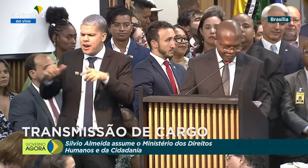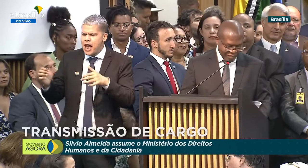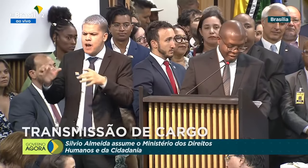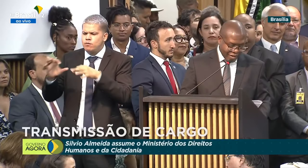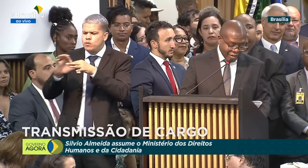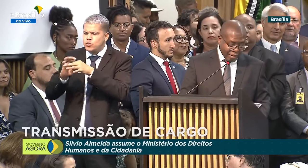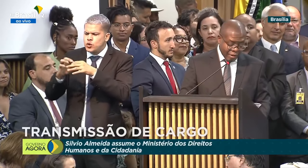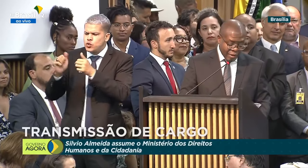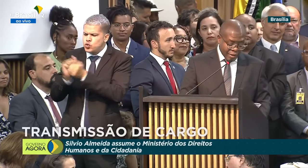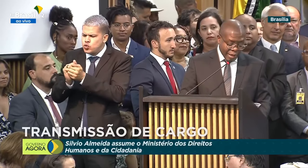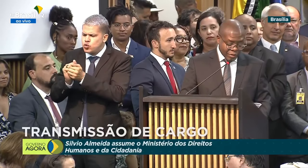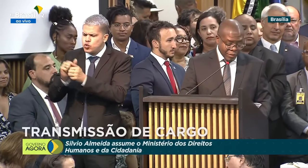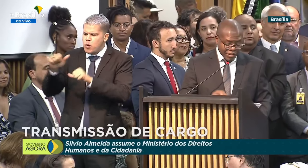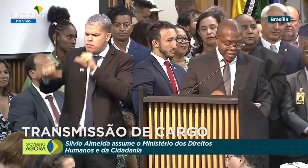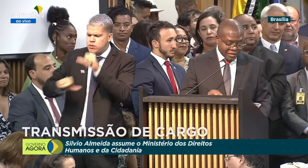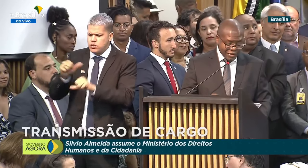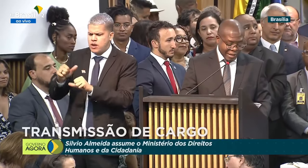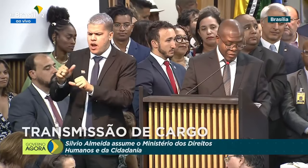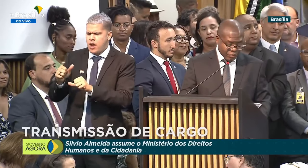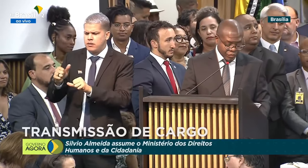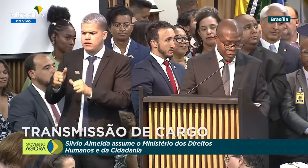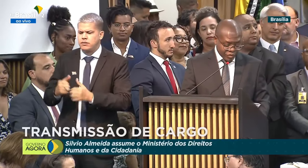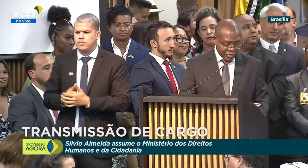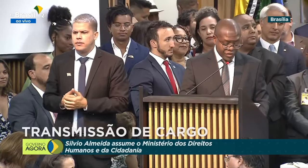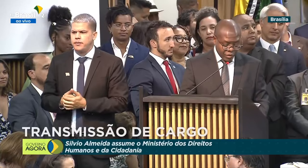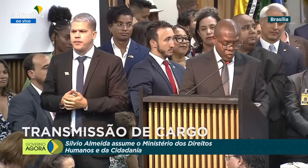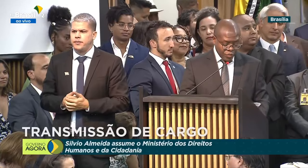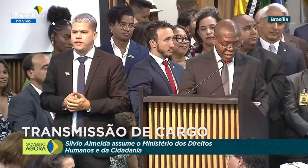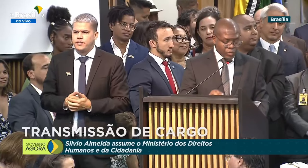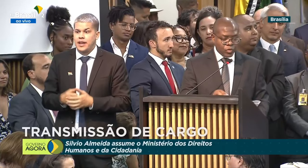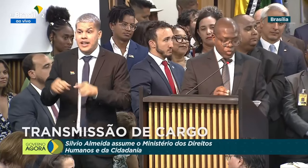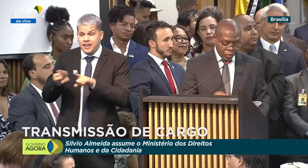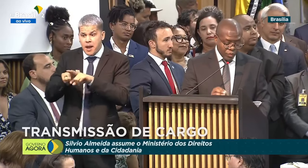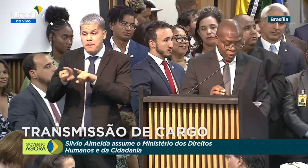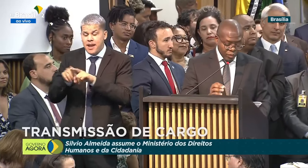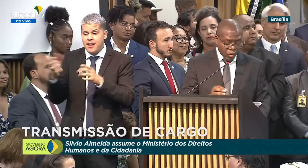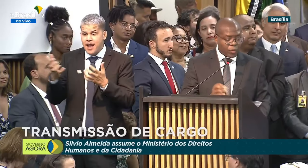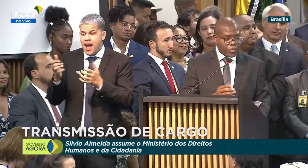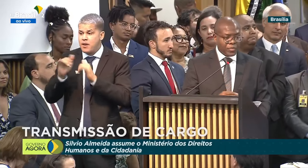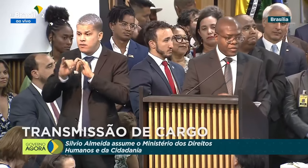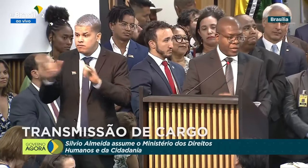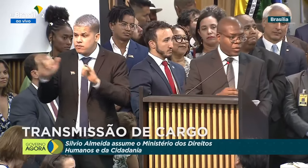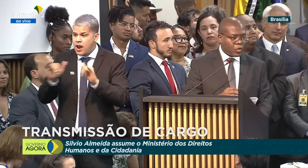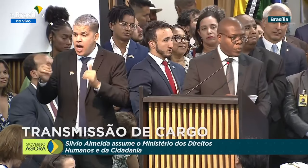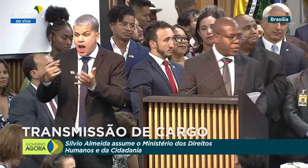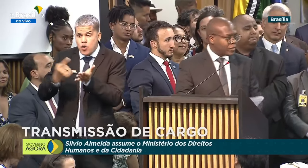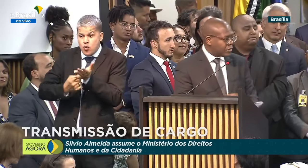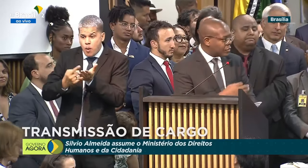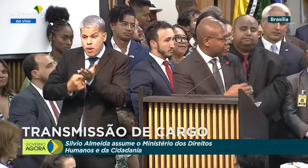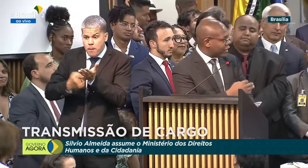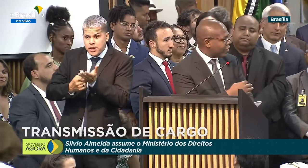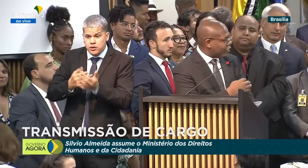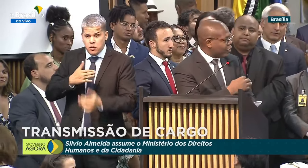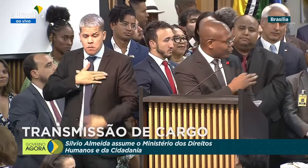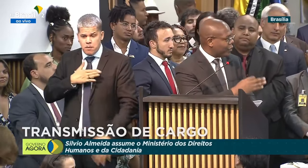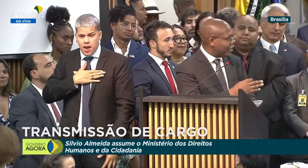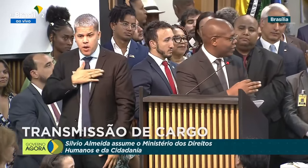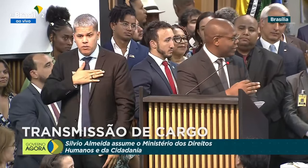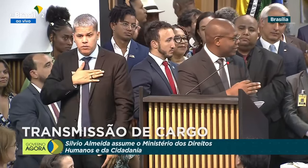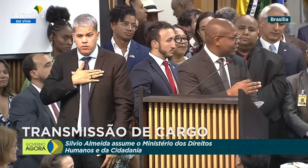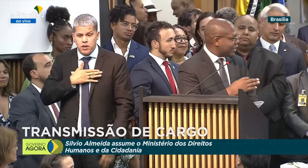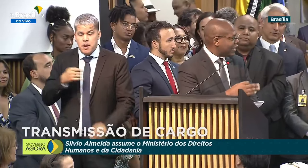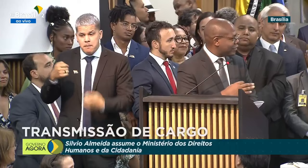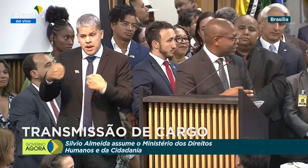irmã quero também deixar registrado do meu sentido o mesmo o meu compromisso agora no compromisso que nós vamos ter que